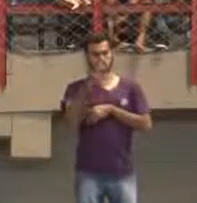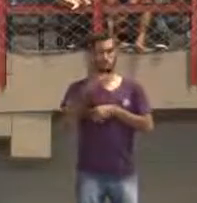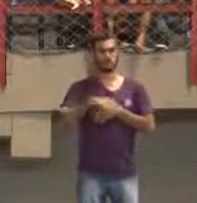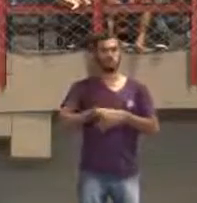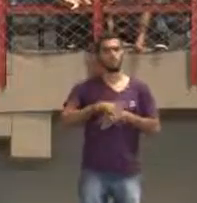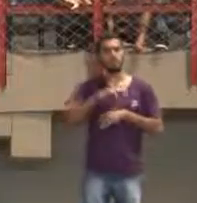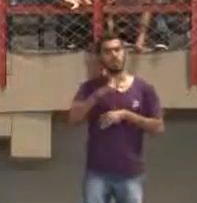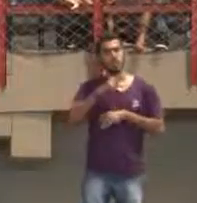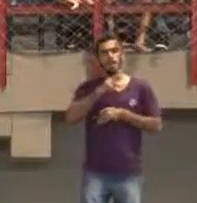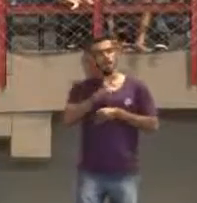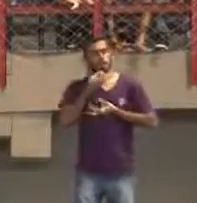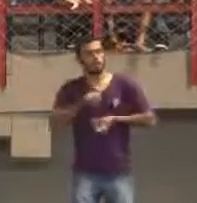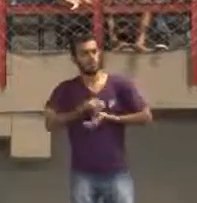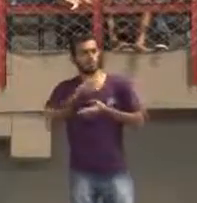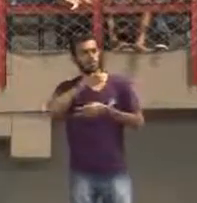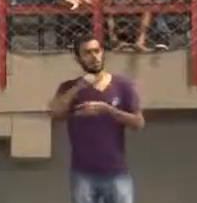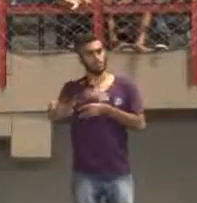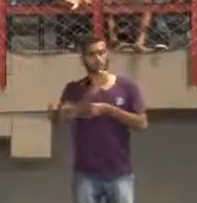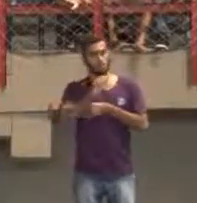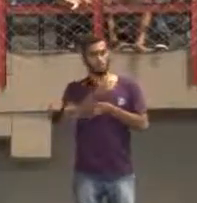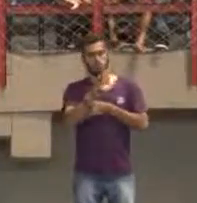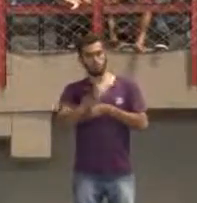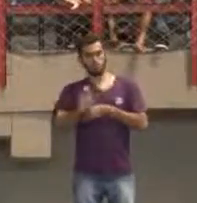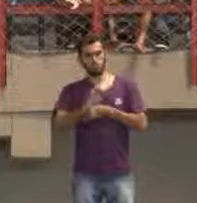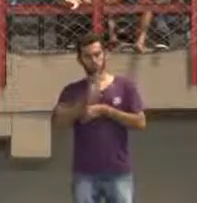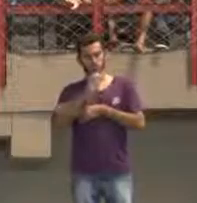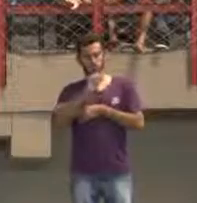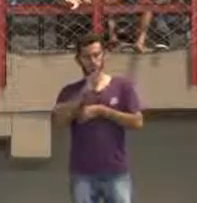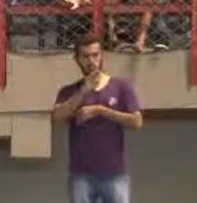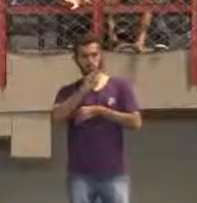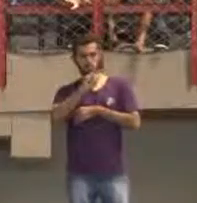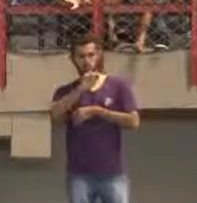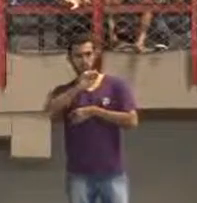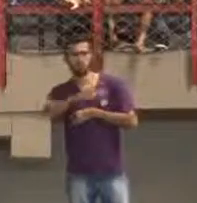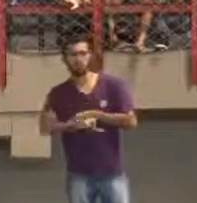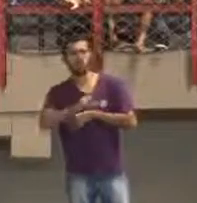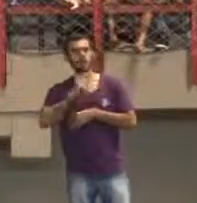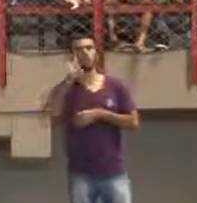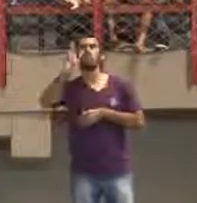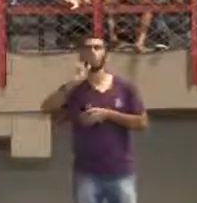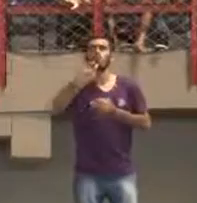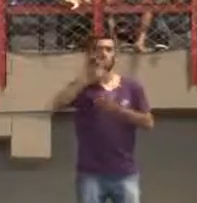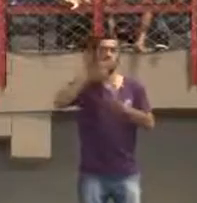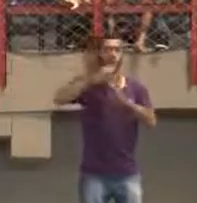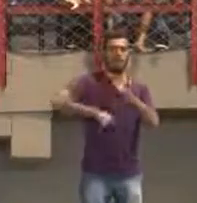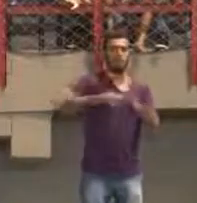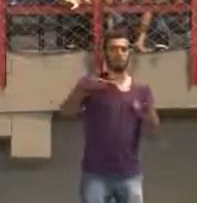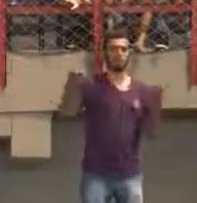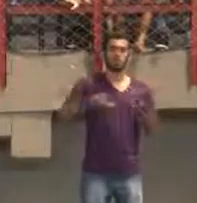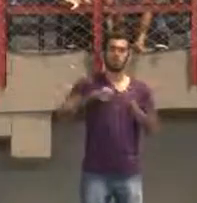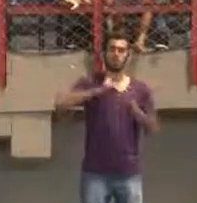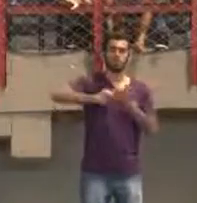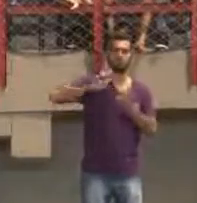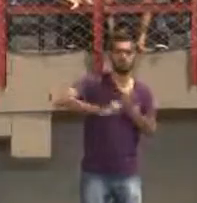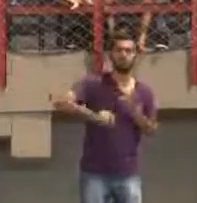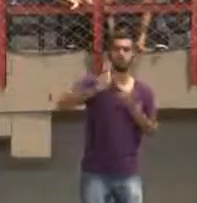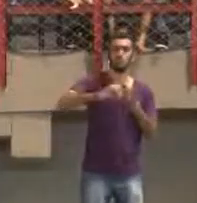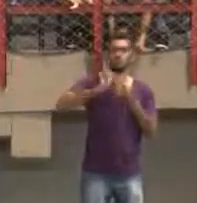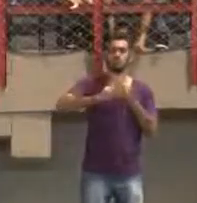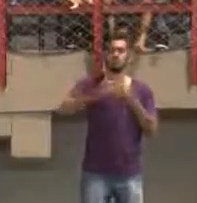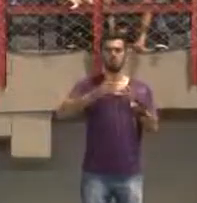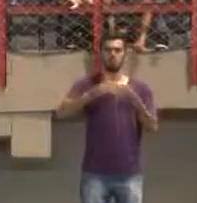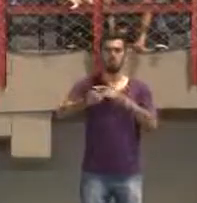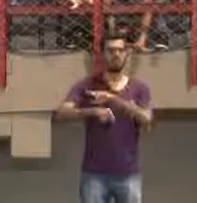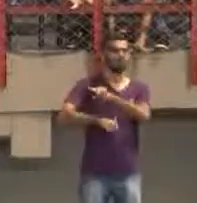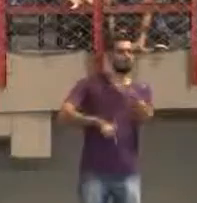de ler do Ivo poesia de autores que estão escrevendo hoje Qualquer um de vocês aí